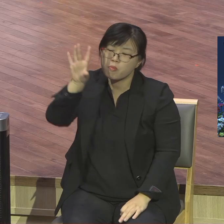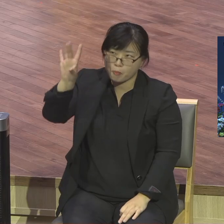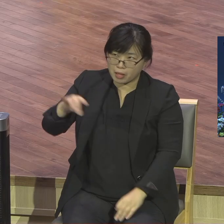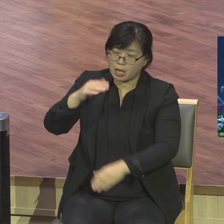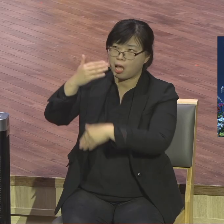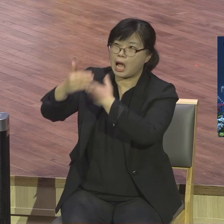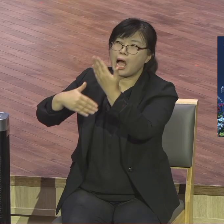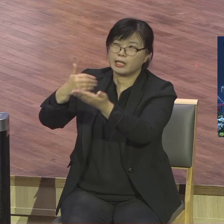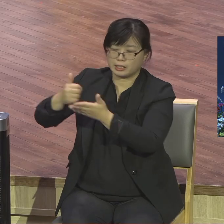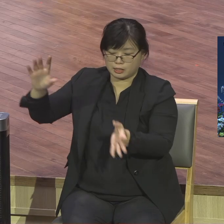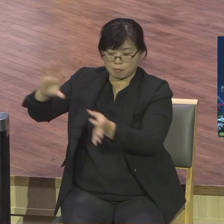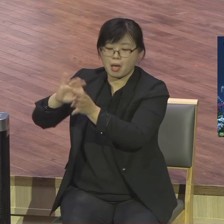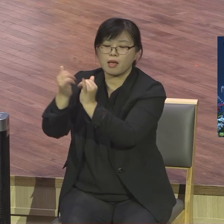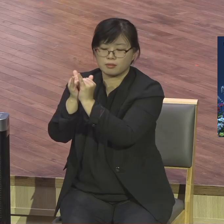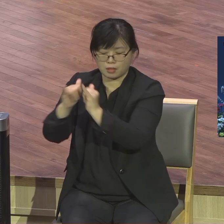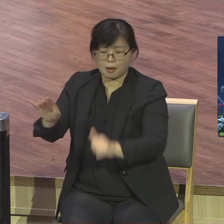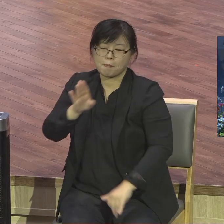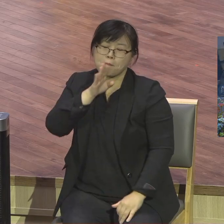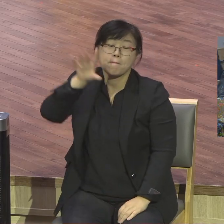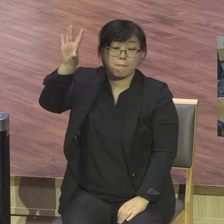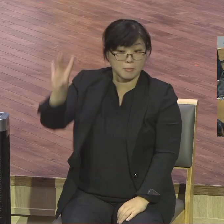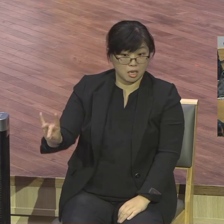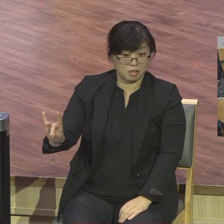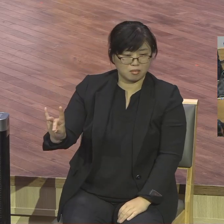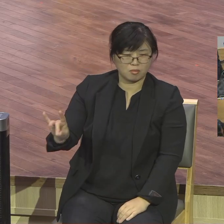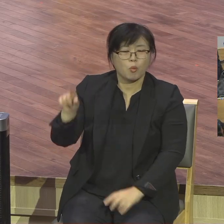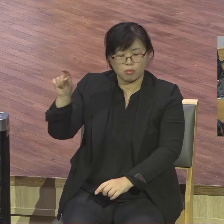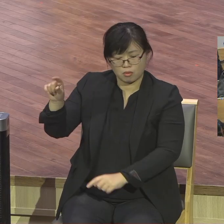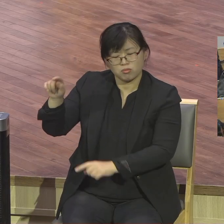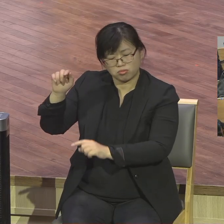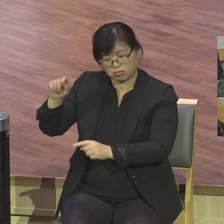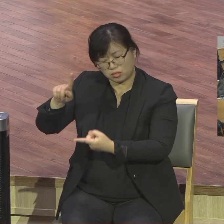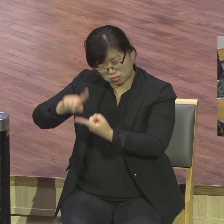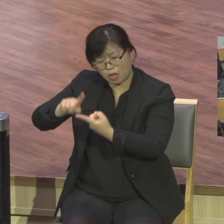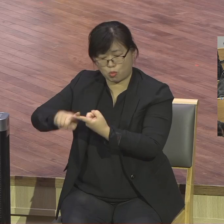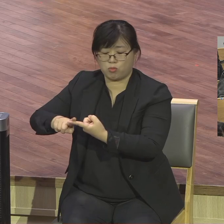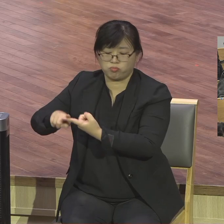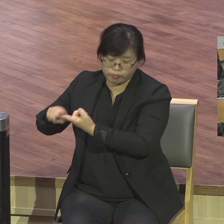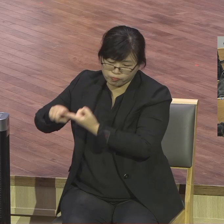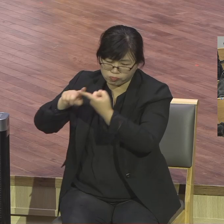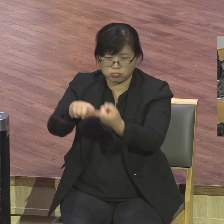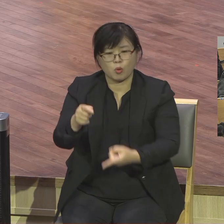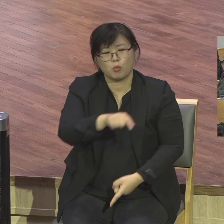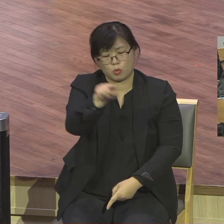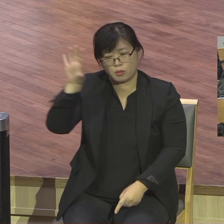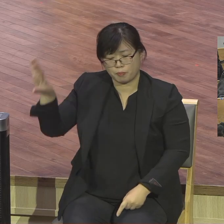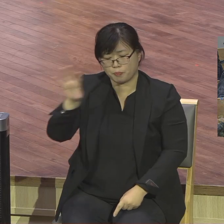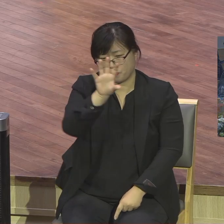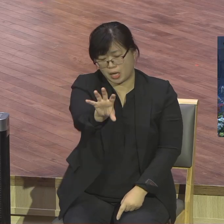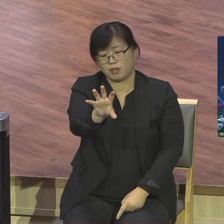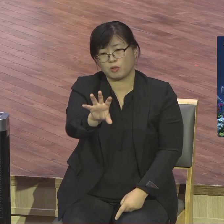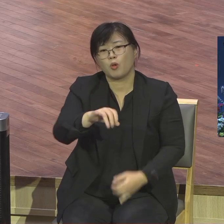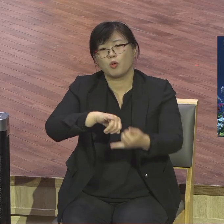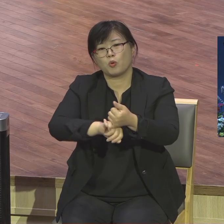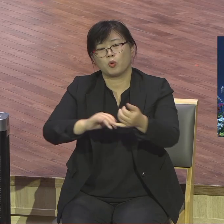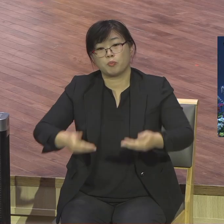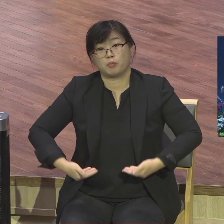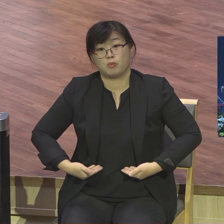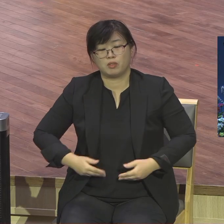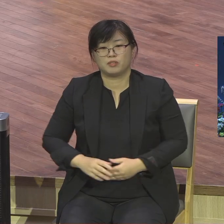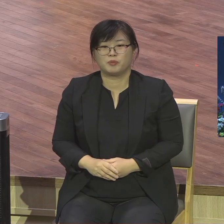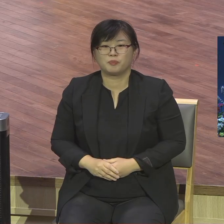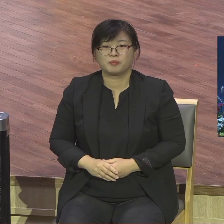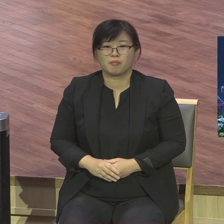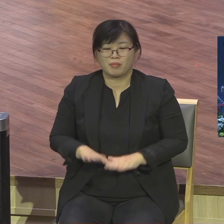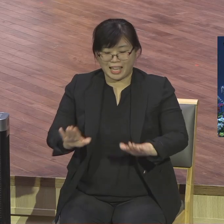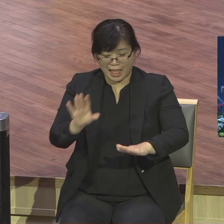여러분 축제의 여정 되기 바랍니다. 힘들지요. 힘들지 않는 게 하나도 없습니다. 해당 사는 게 아침에